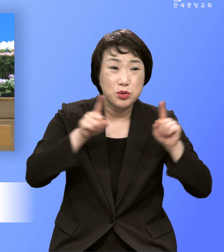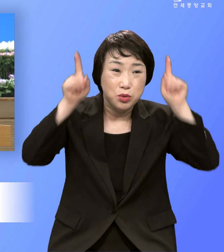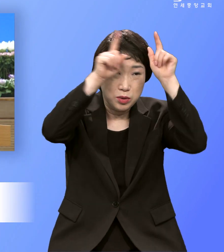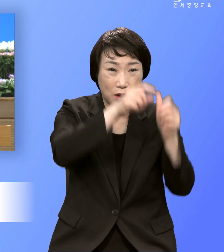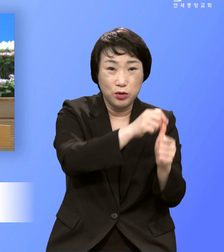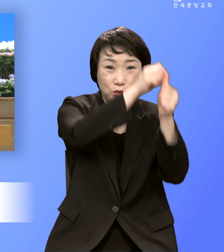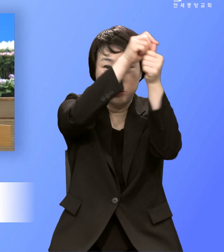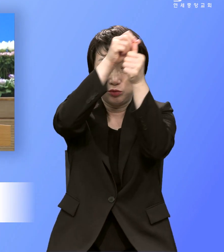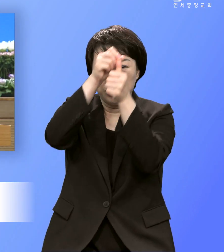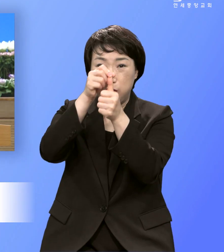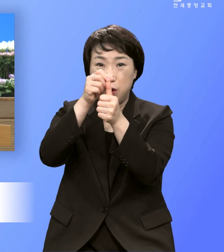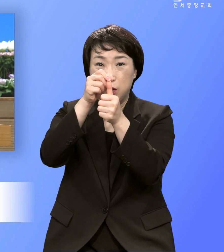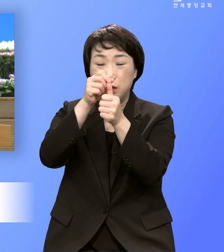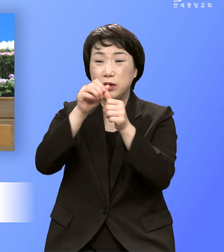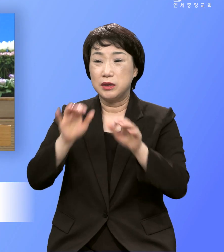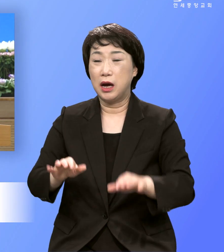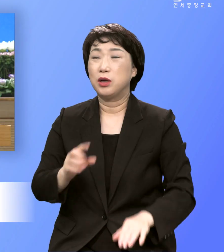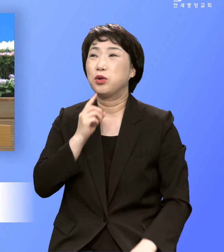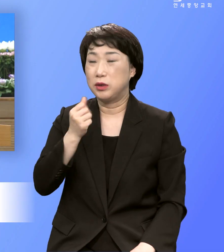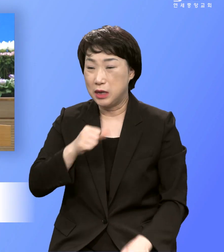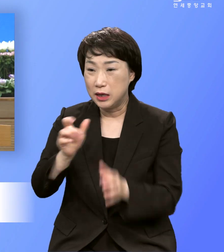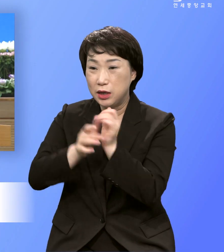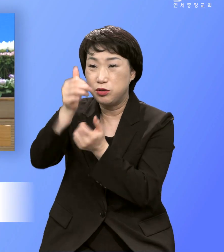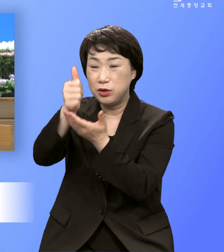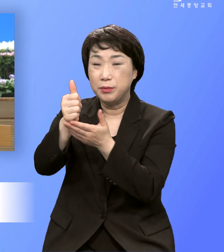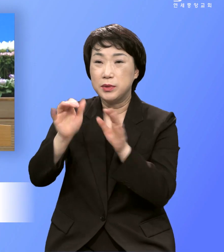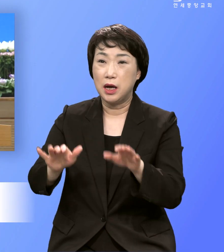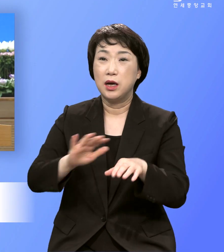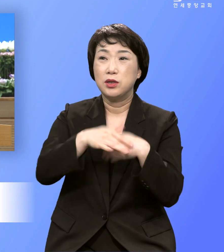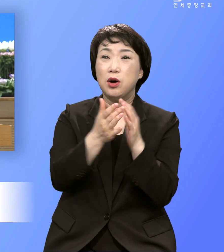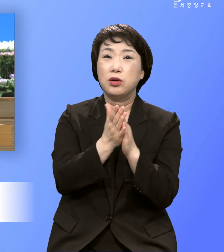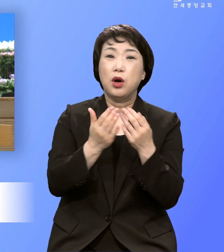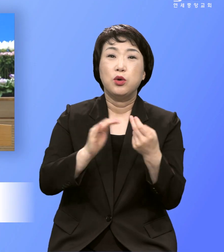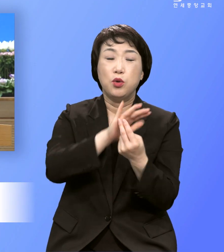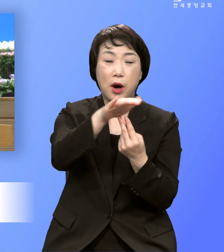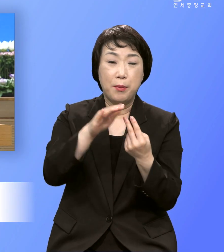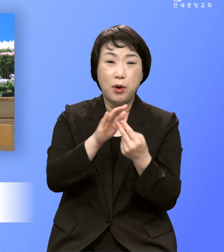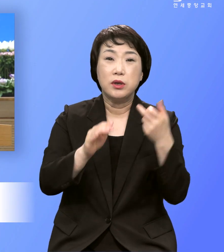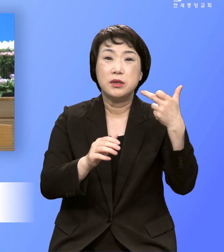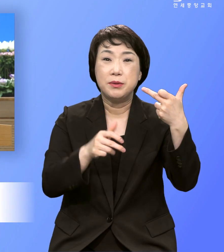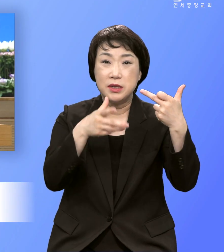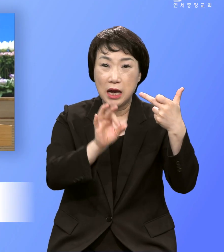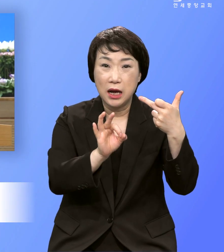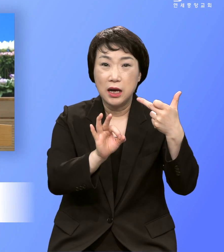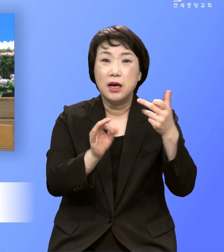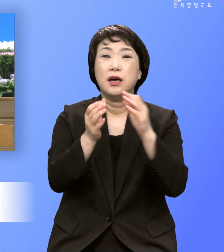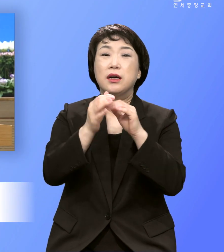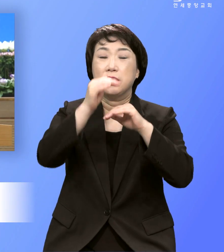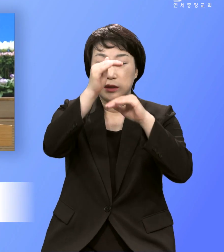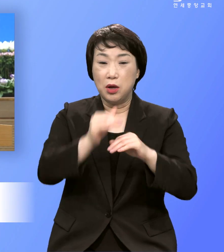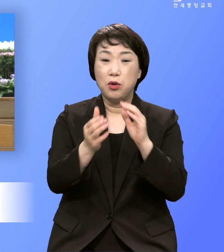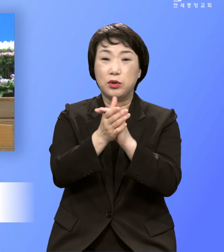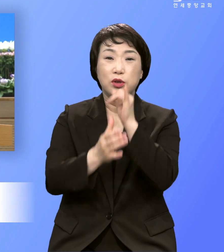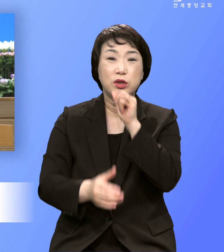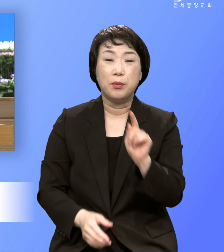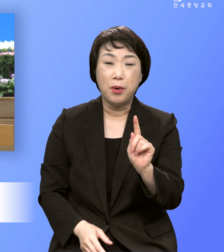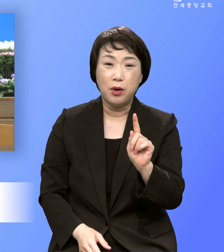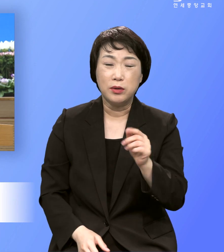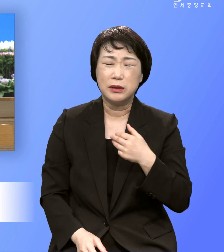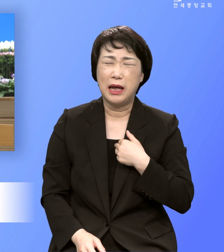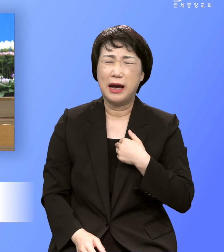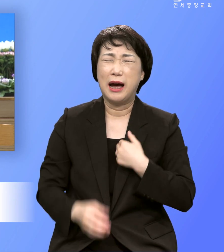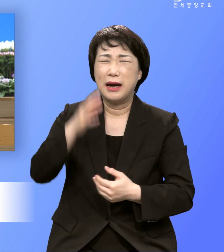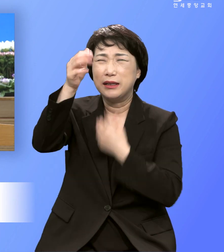구원하시고, 그 독생자가 요한복음 17장에 기도하기를 내가